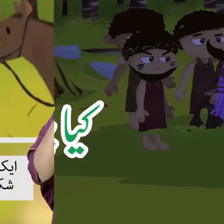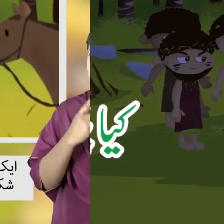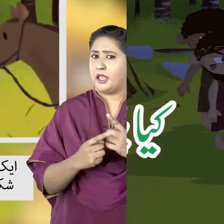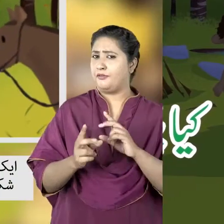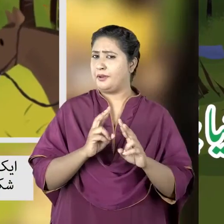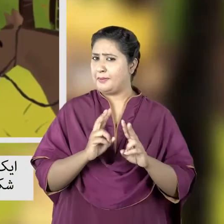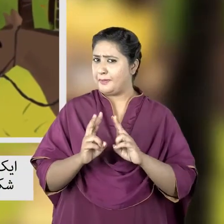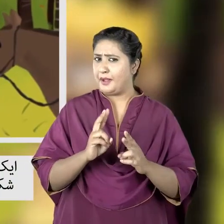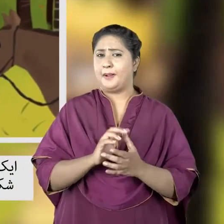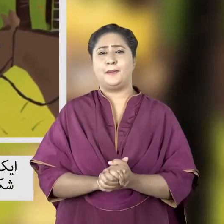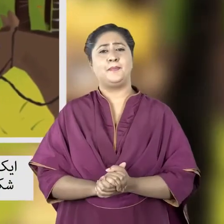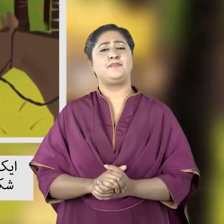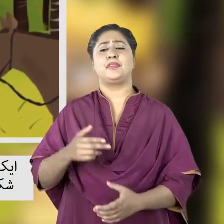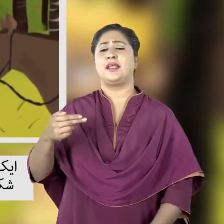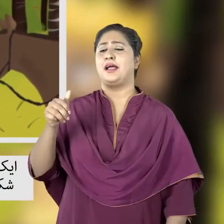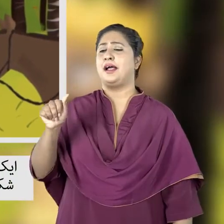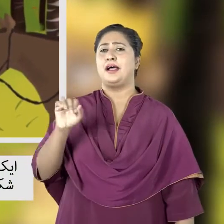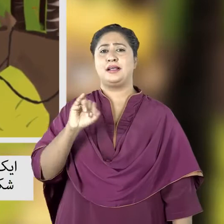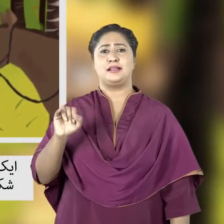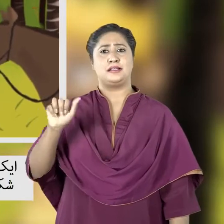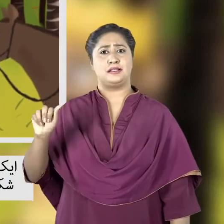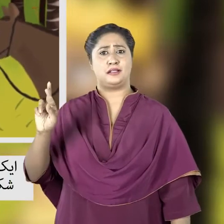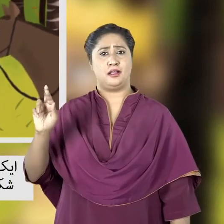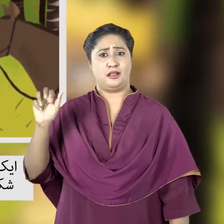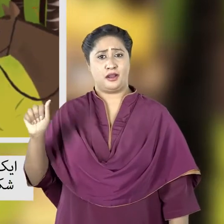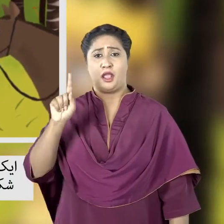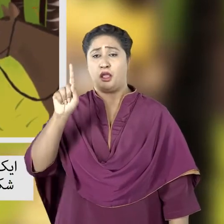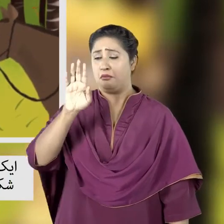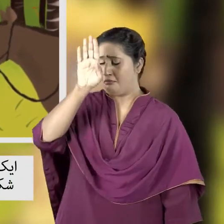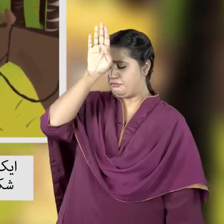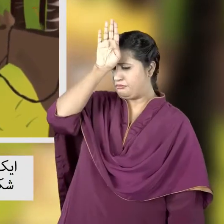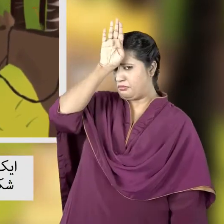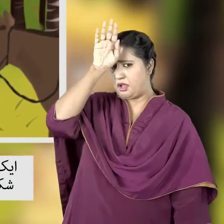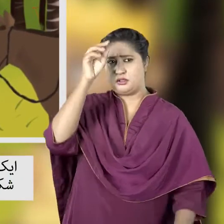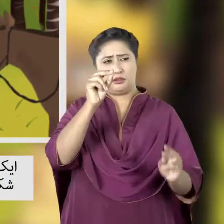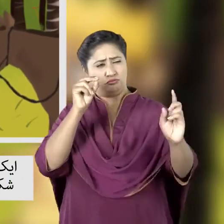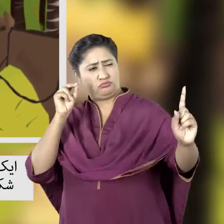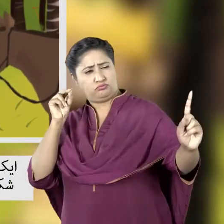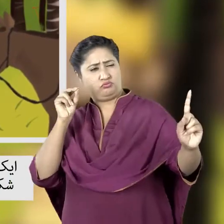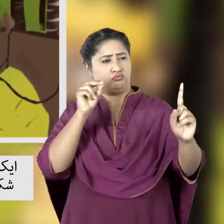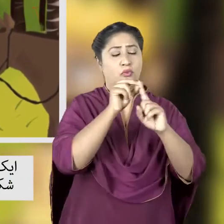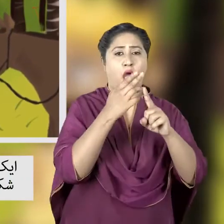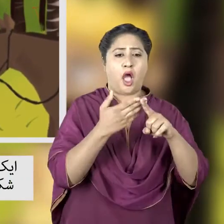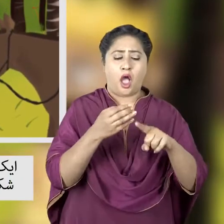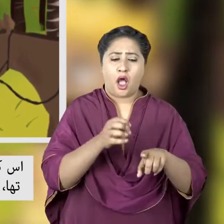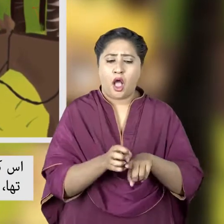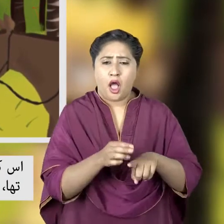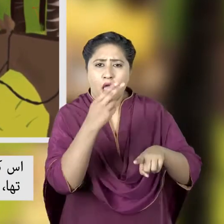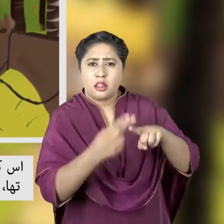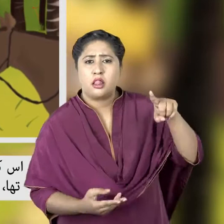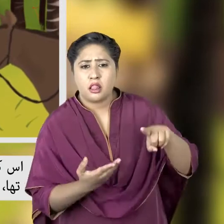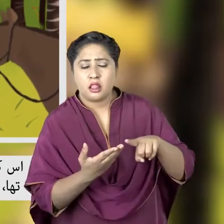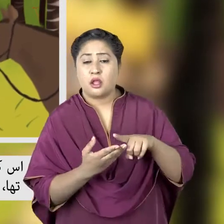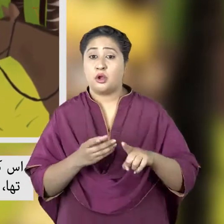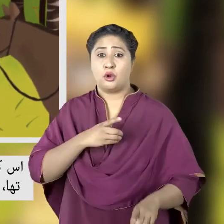ایک دفعہ کا ذکر ہے ہزارہ میں ایک بادشاہ نے شکار کھیلتے ہوئے اپنی انگلی زخمی کر لی اس کا